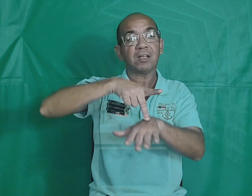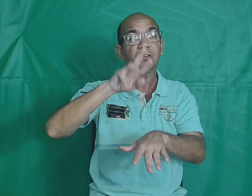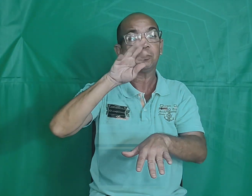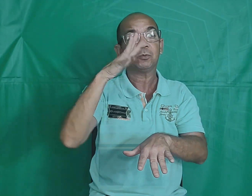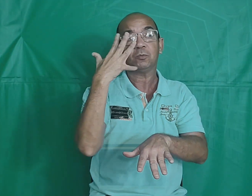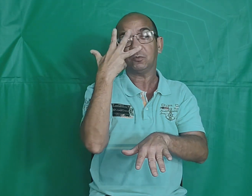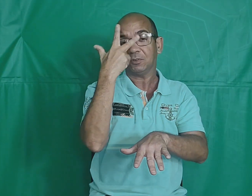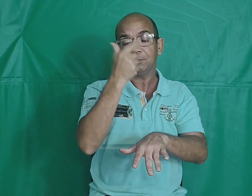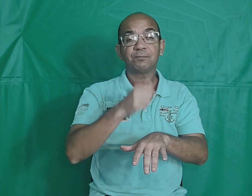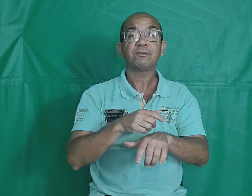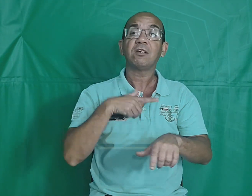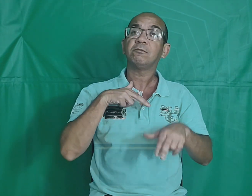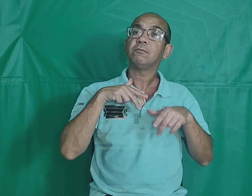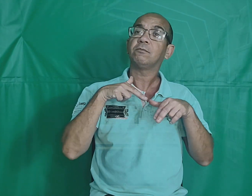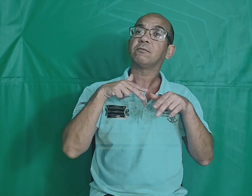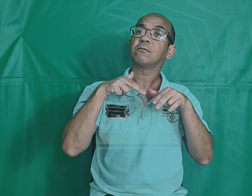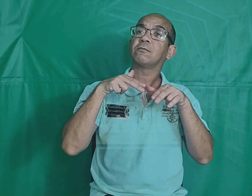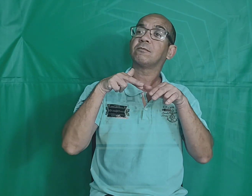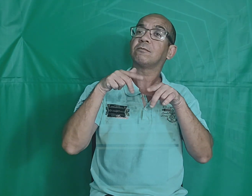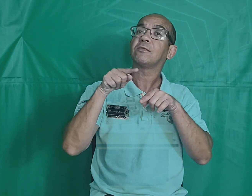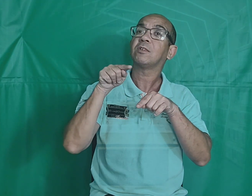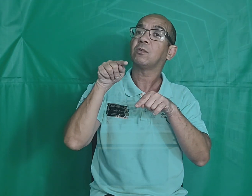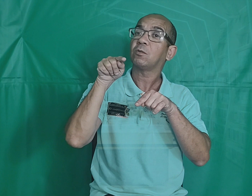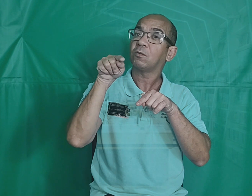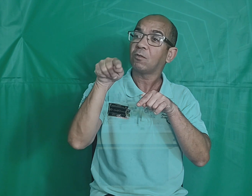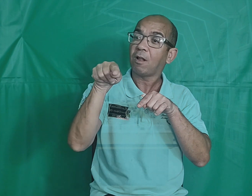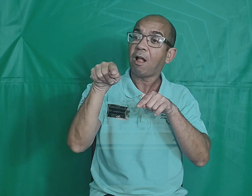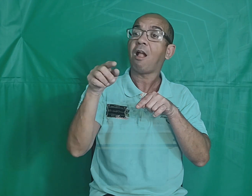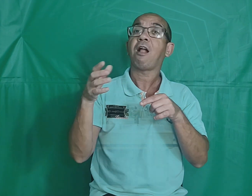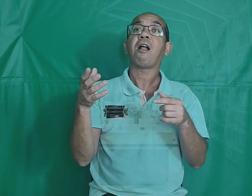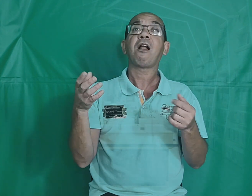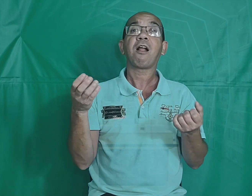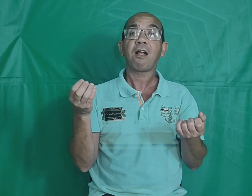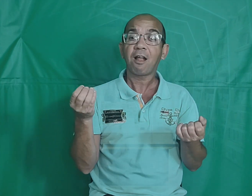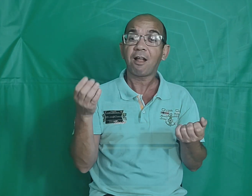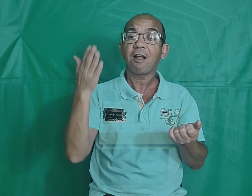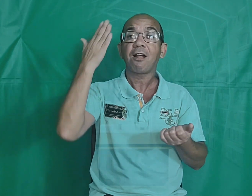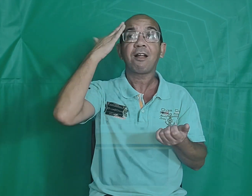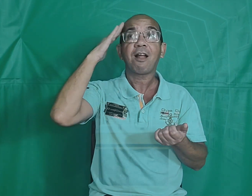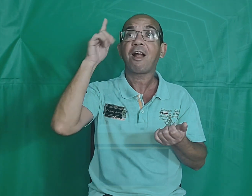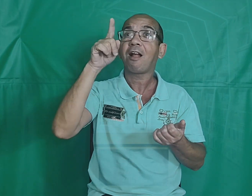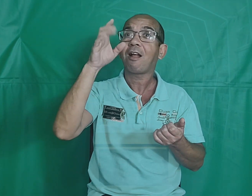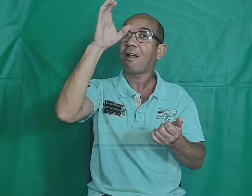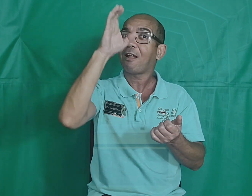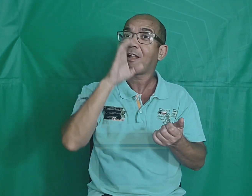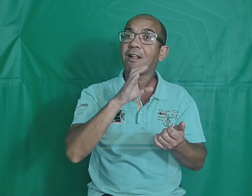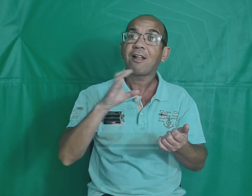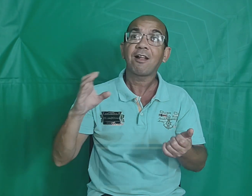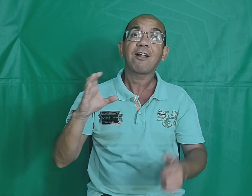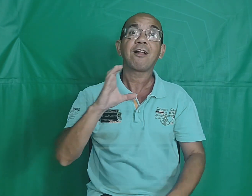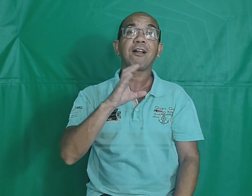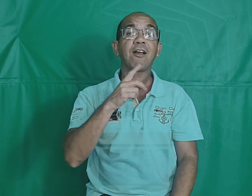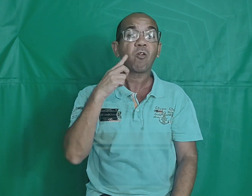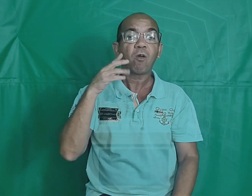Bonito. Conversando no caminho, perguntei se havia intérprete naquela igreja católica